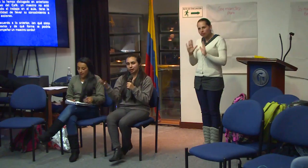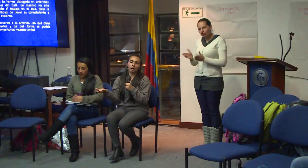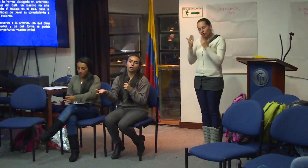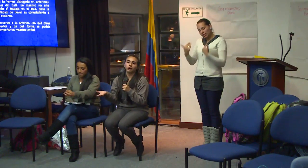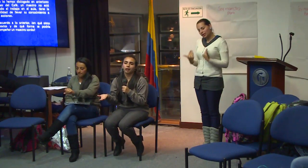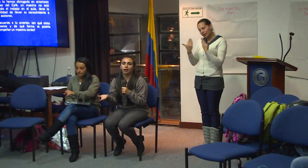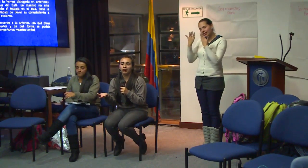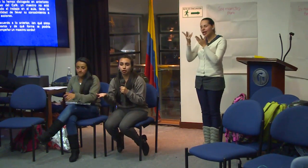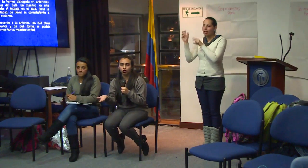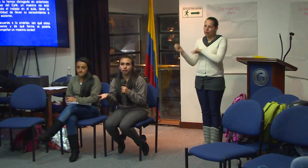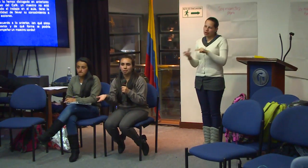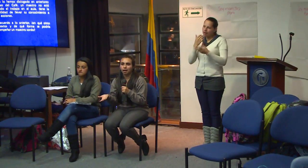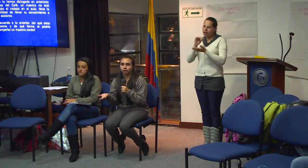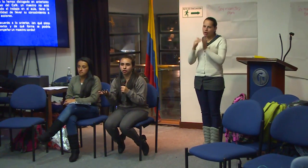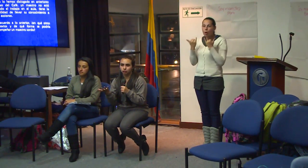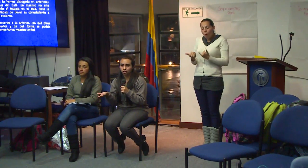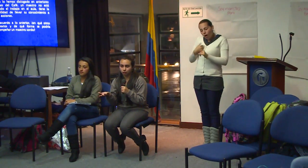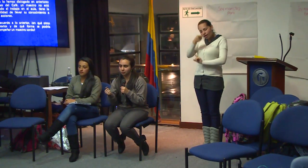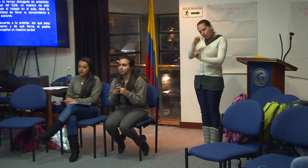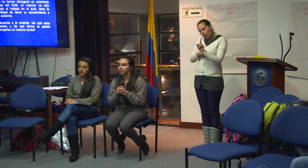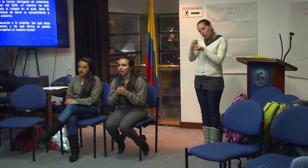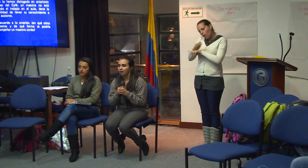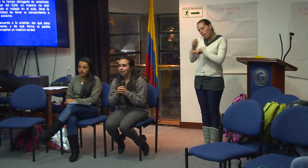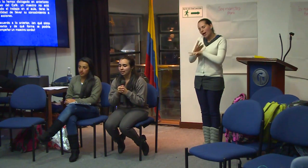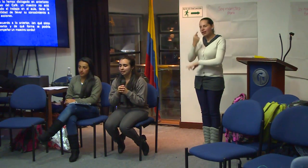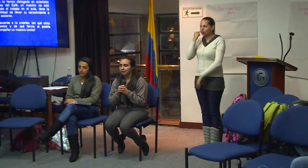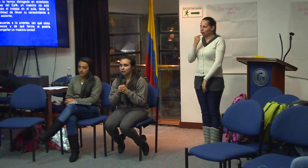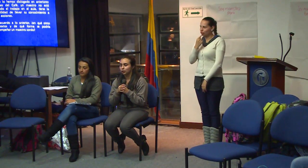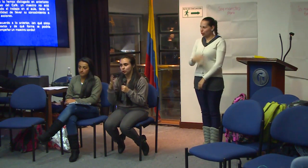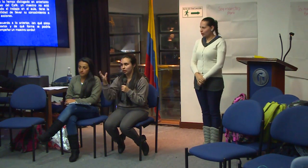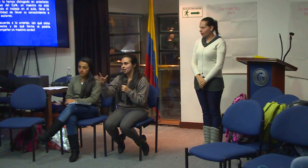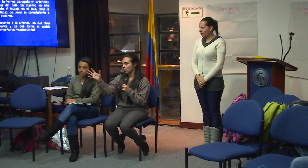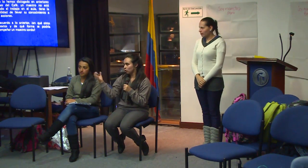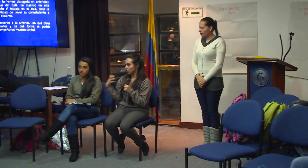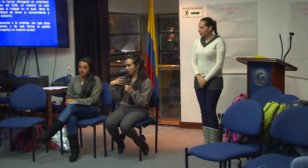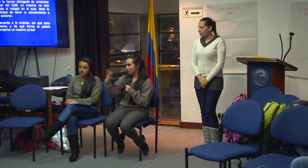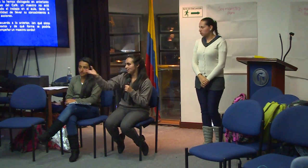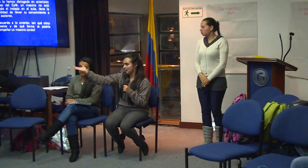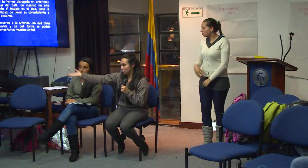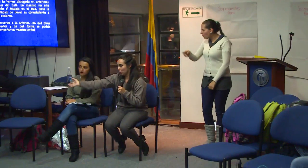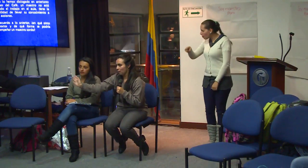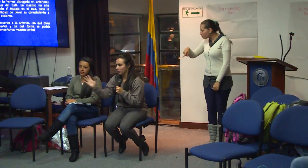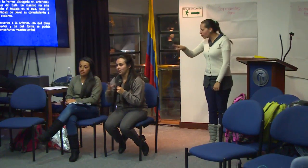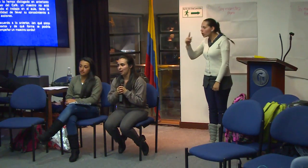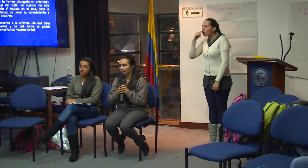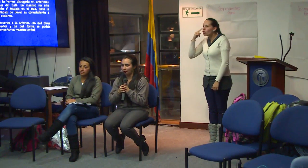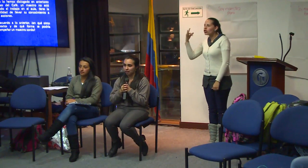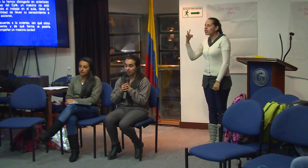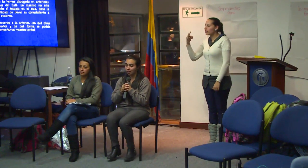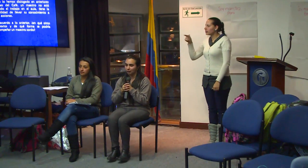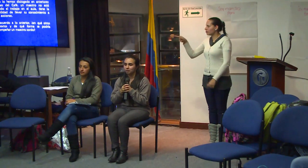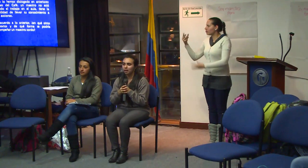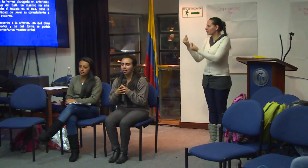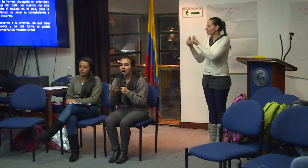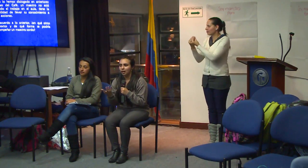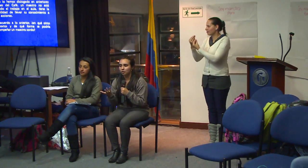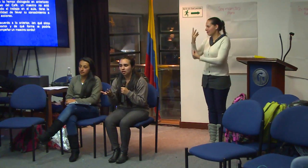el tema de hoy que era el rol del maestro sordo. ¿Cierto? Nosotras oyentes y mi compañera